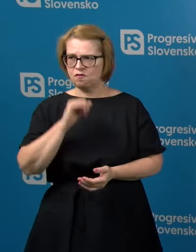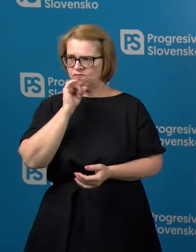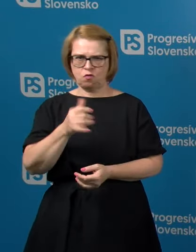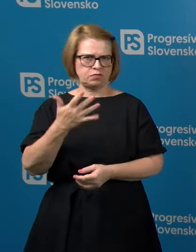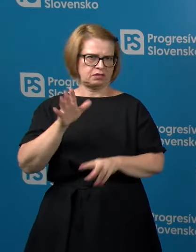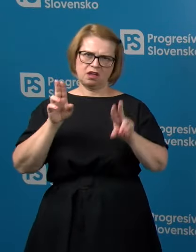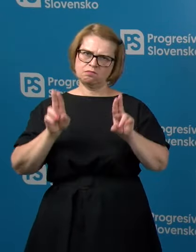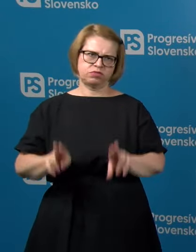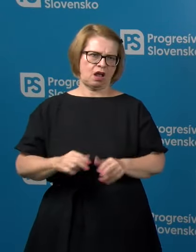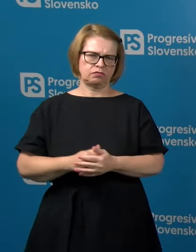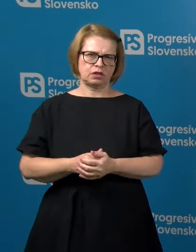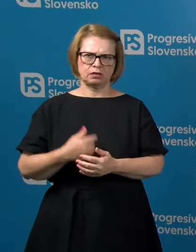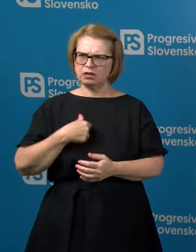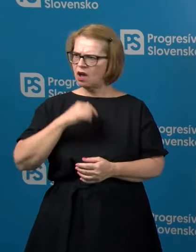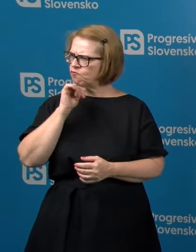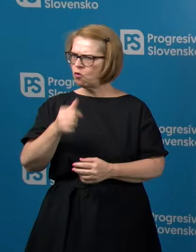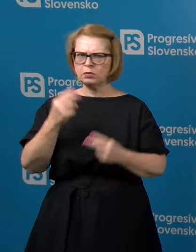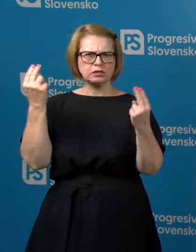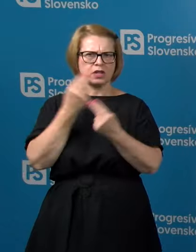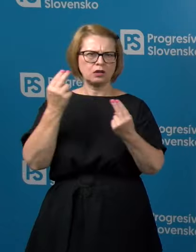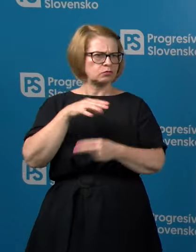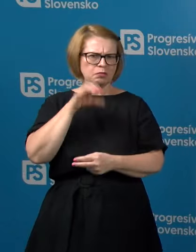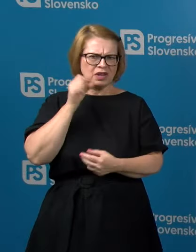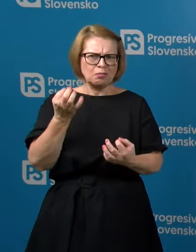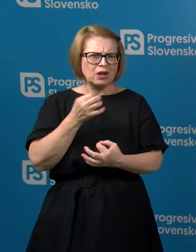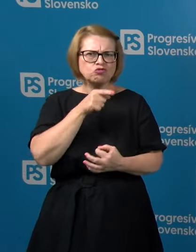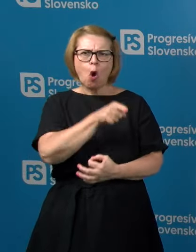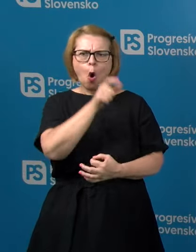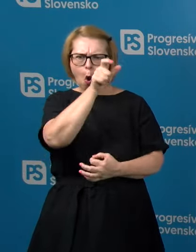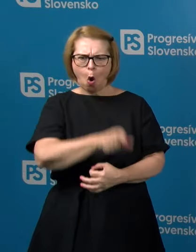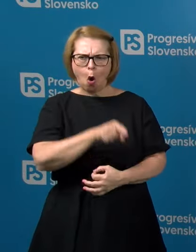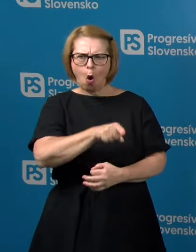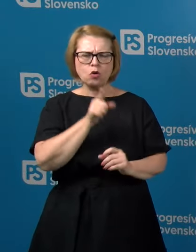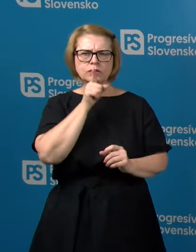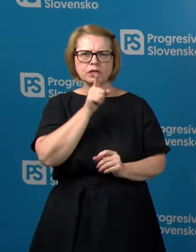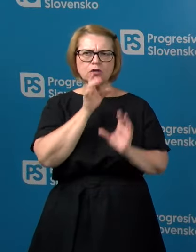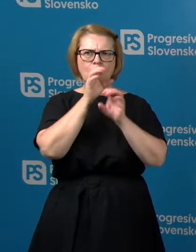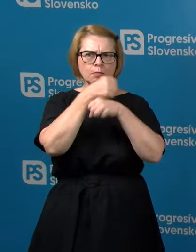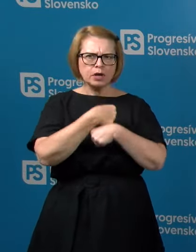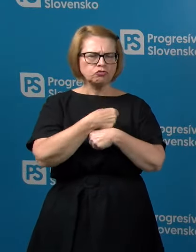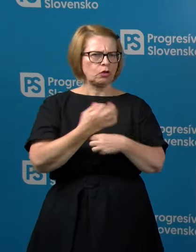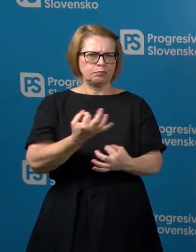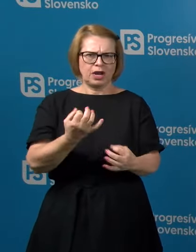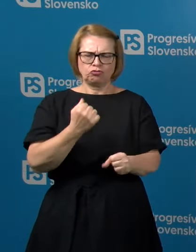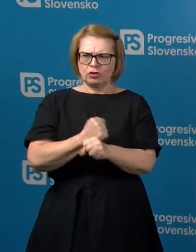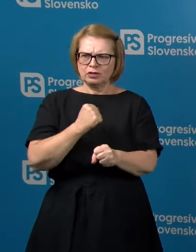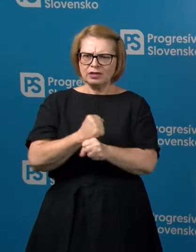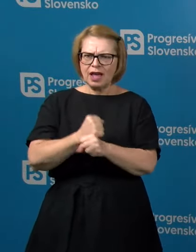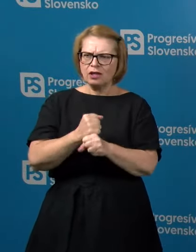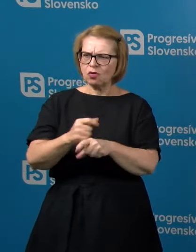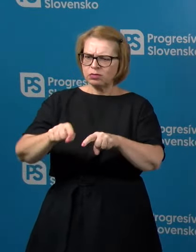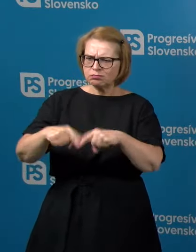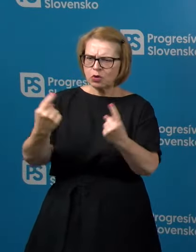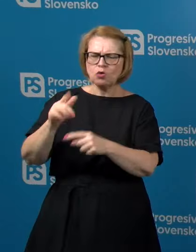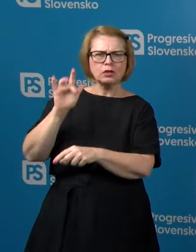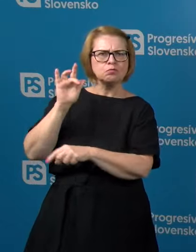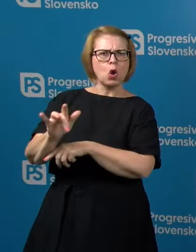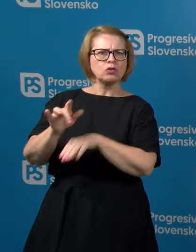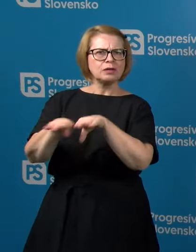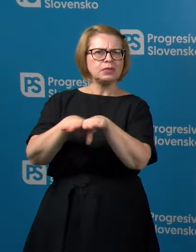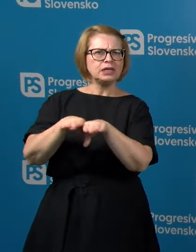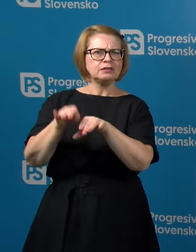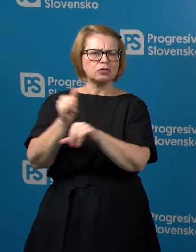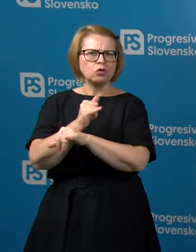nie je. Nerozumiem, prečo mlčí. Nerozumiem, prečo nekoná voči jednak ministerke kultúry, ale aj